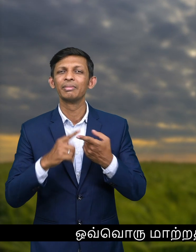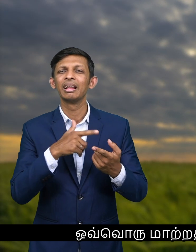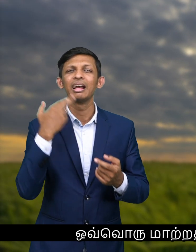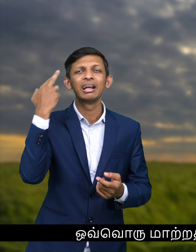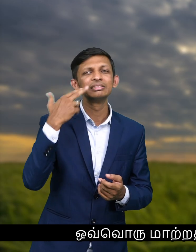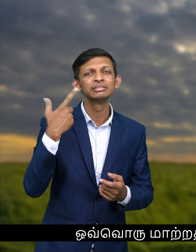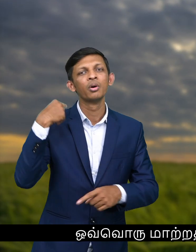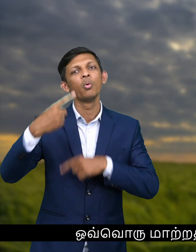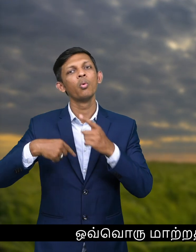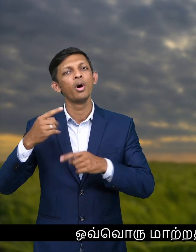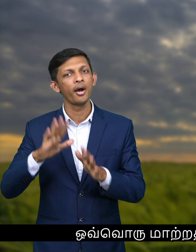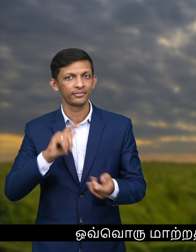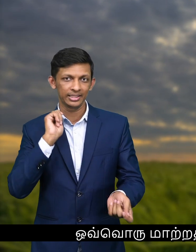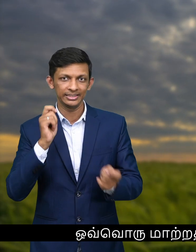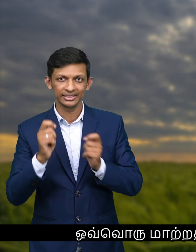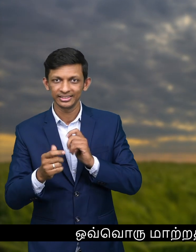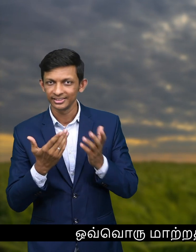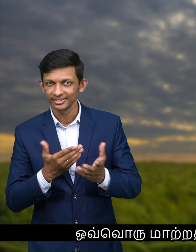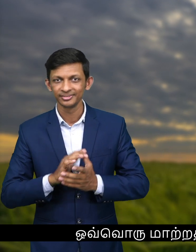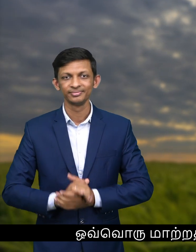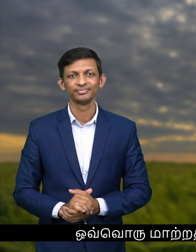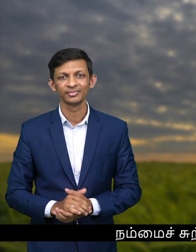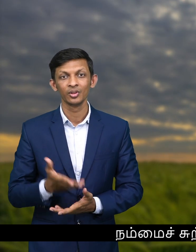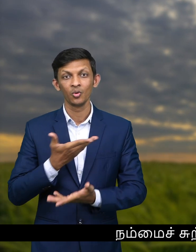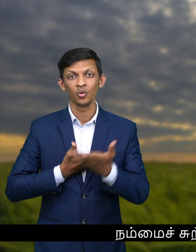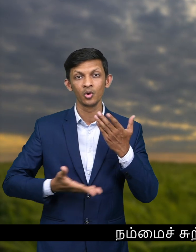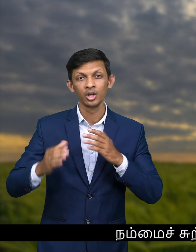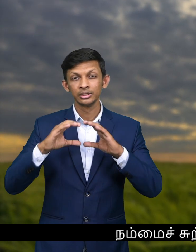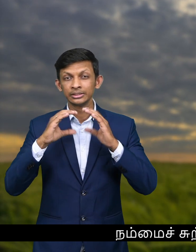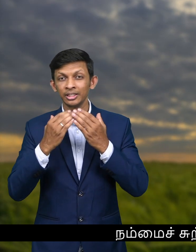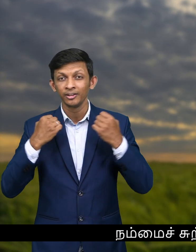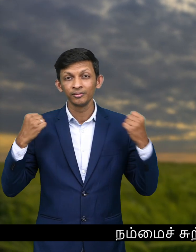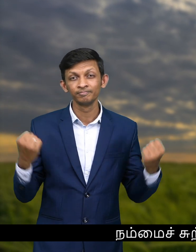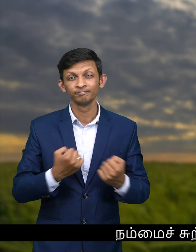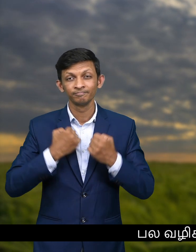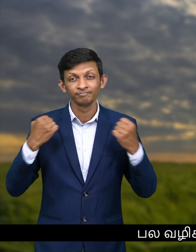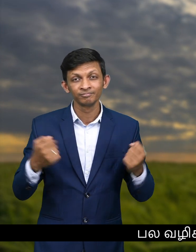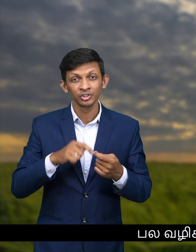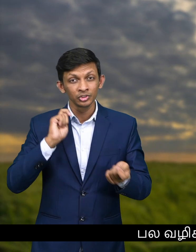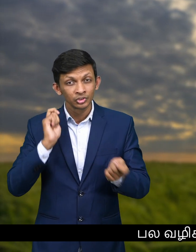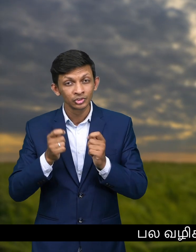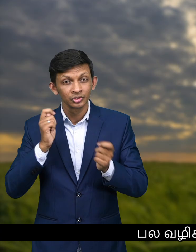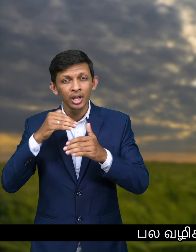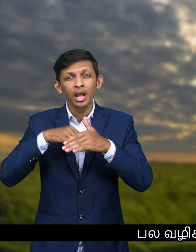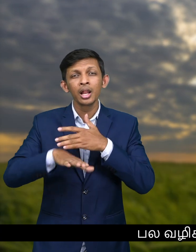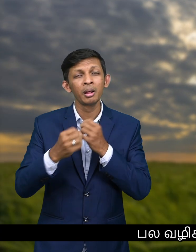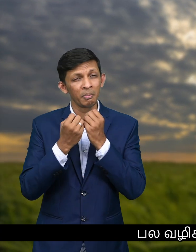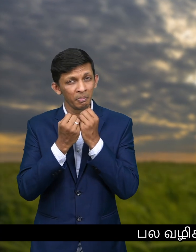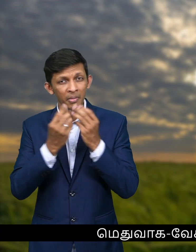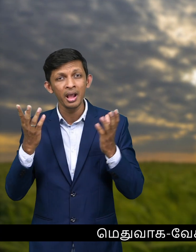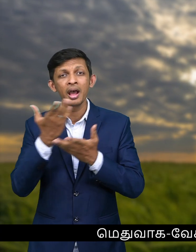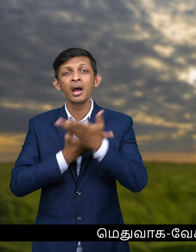ஒவ்வொரு மாற்றத்திற்கும் ஒரு காரணம் இருக்கிறது. நம்மை சுற்றியுள்ள மாற்றங்களை நாம் பல வழிகளில்